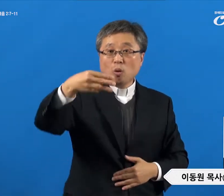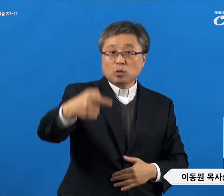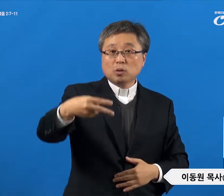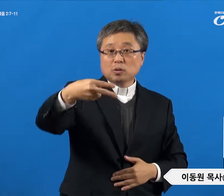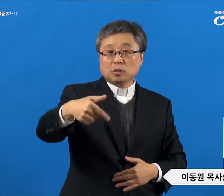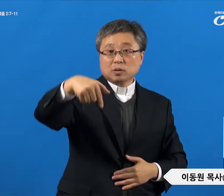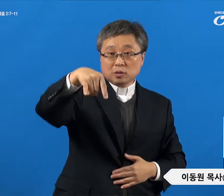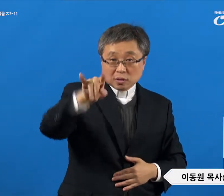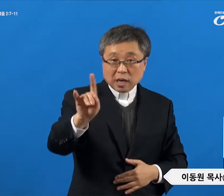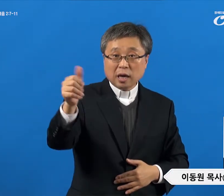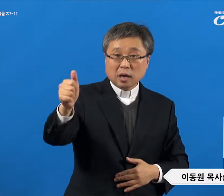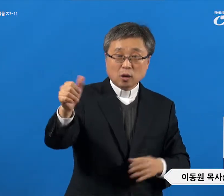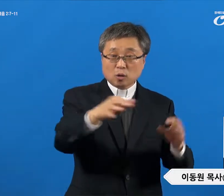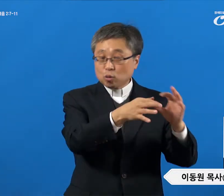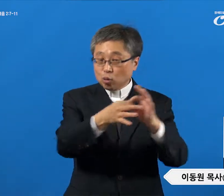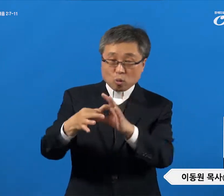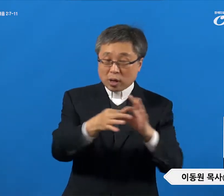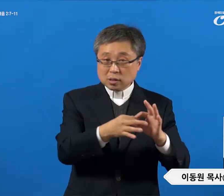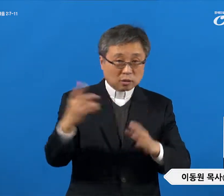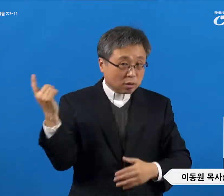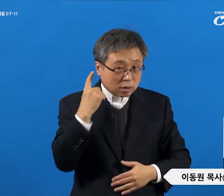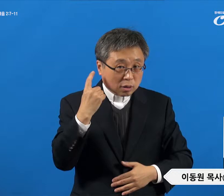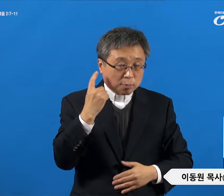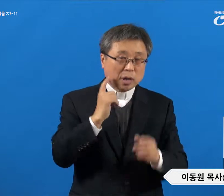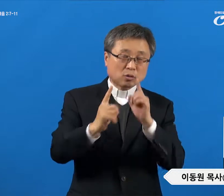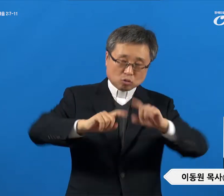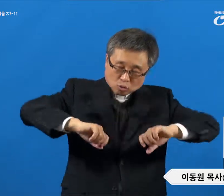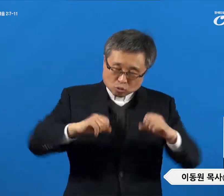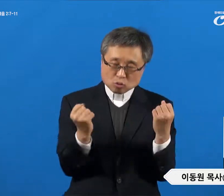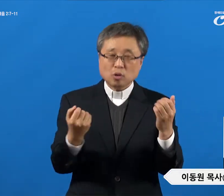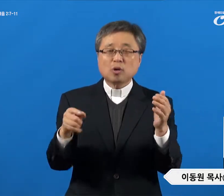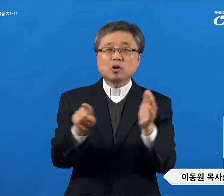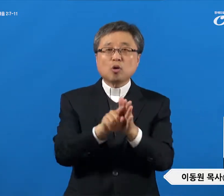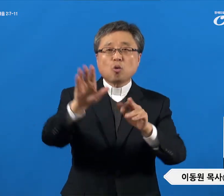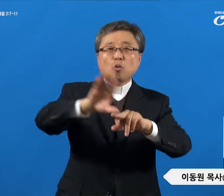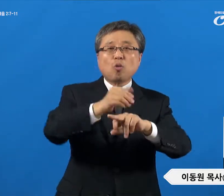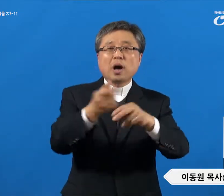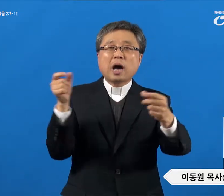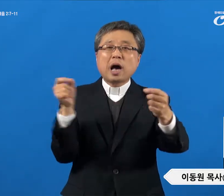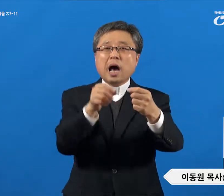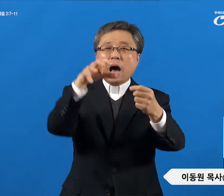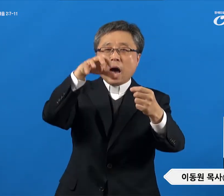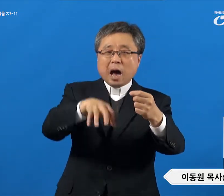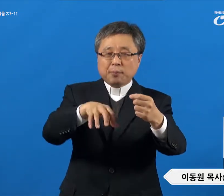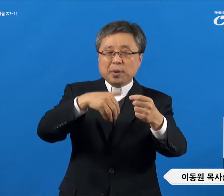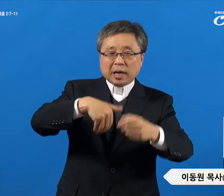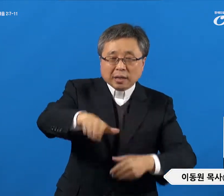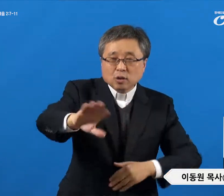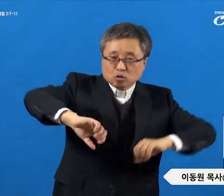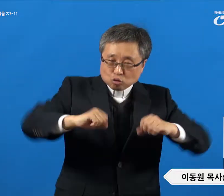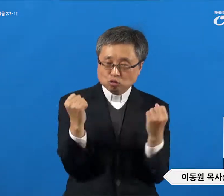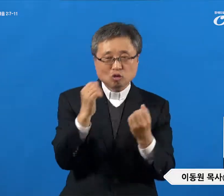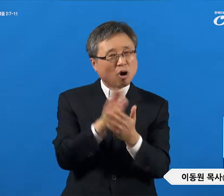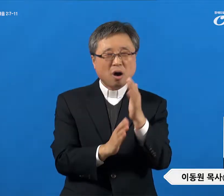그 말씀에 순종하기 위해서 왕 앞에 나아갔던 에스더의 순종. 그 순종이 없이 그는 한 나라를